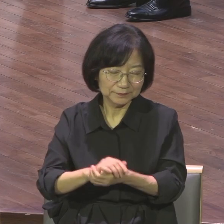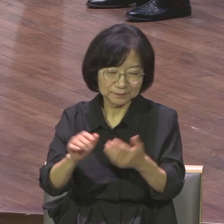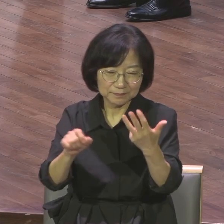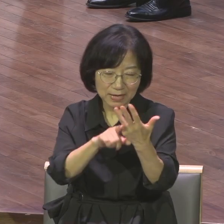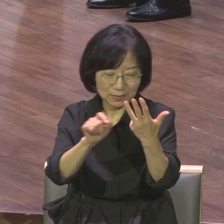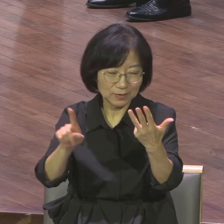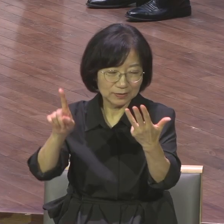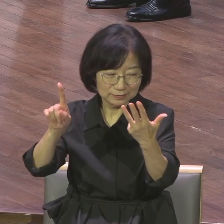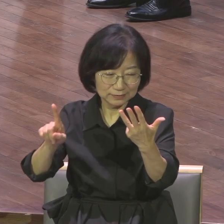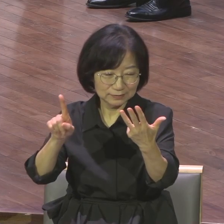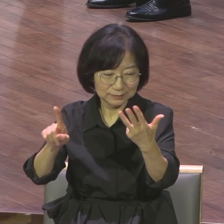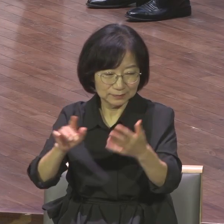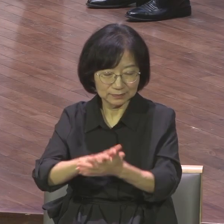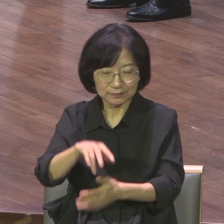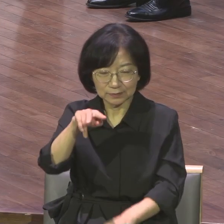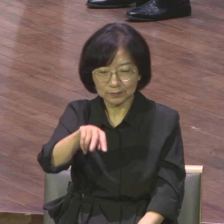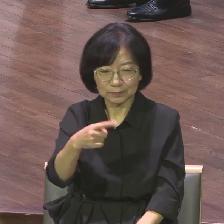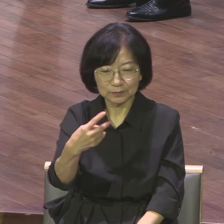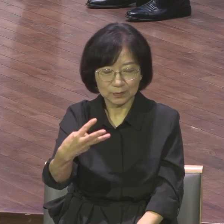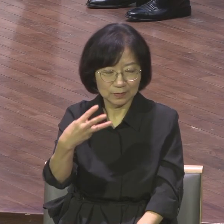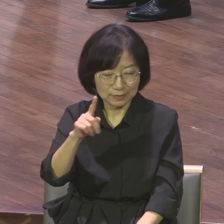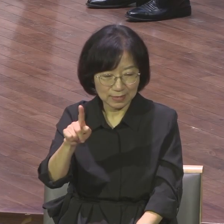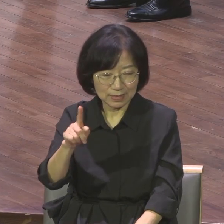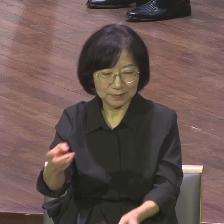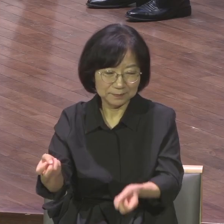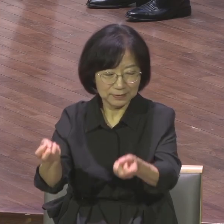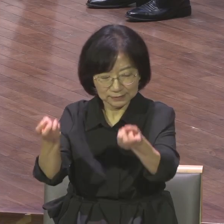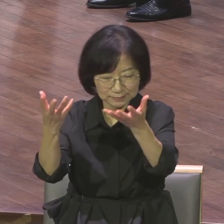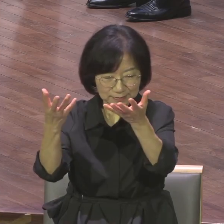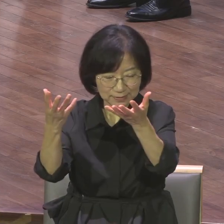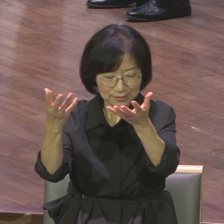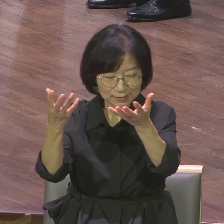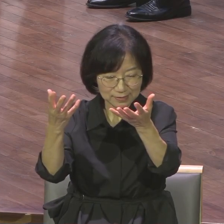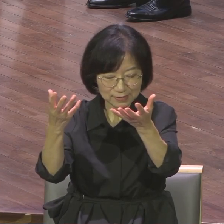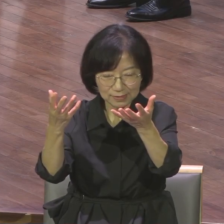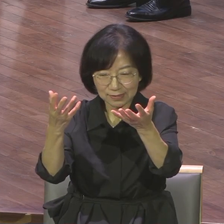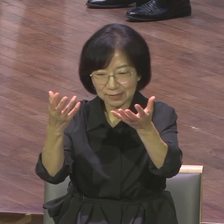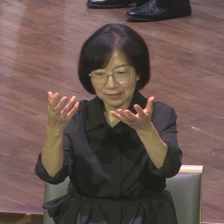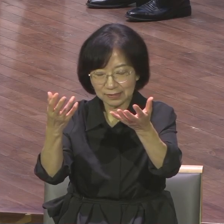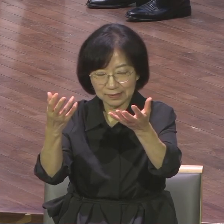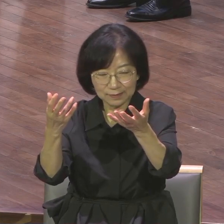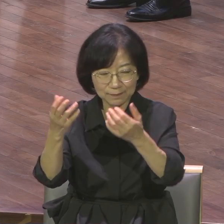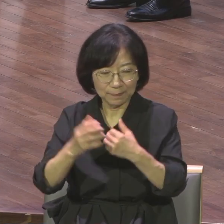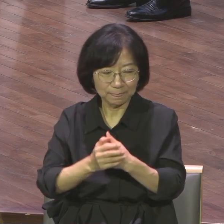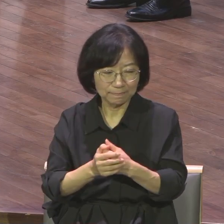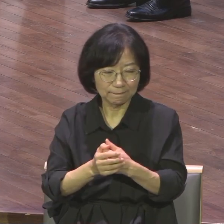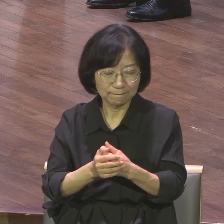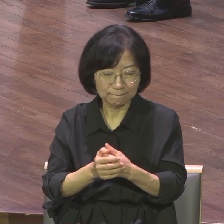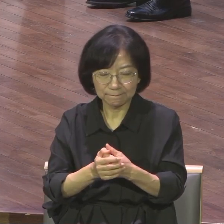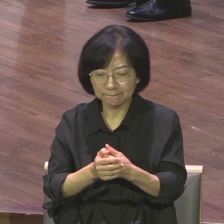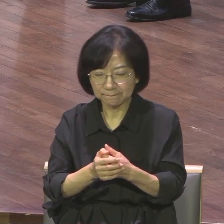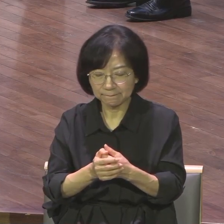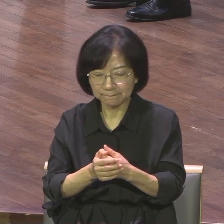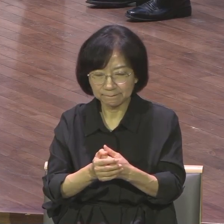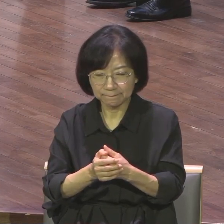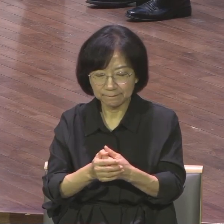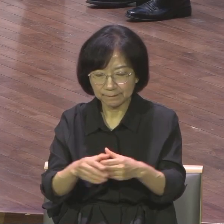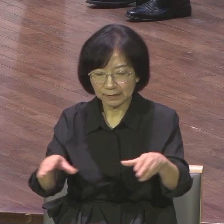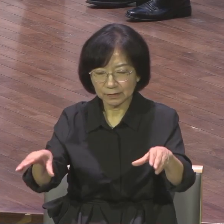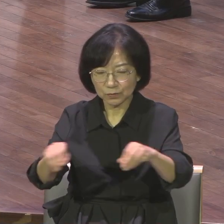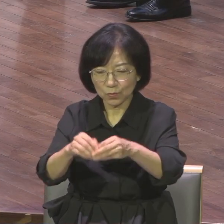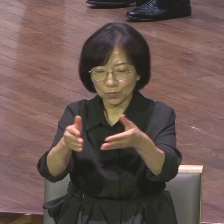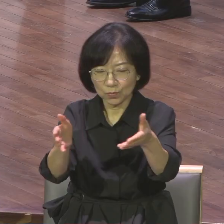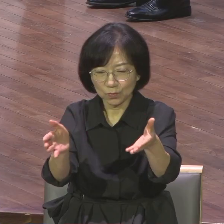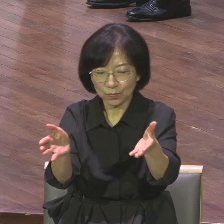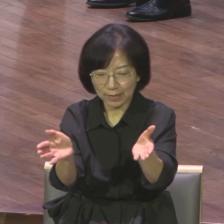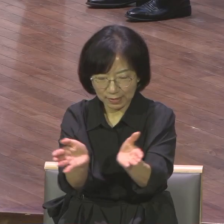8월 1일부터 시작됩니다. 총회 개혁 주관으로 솔라 페스티벌을 통해서 모든 주님이여 총회 안에 있는 교회들이